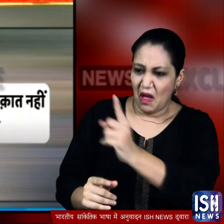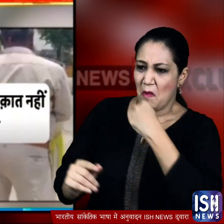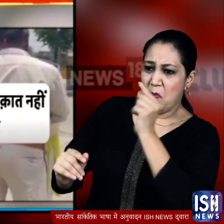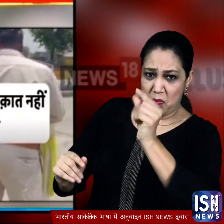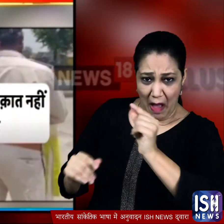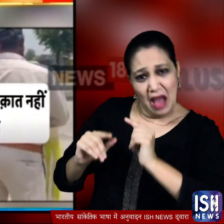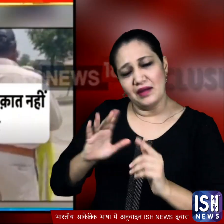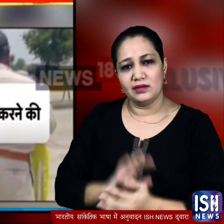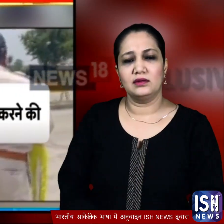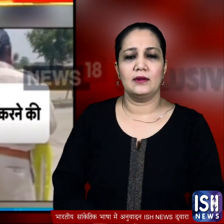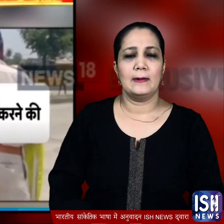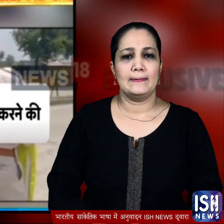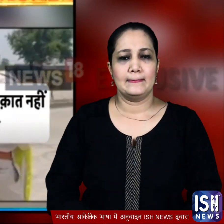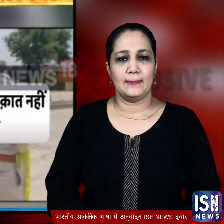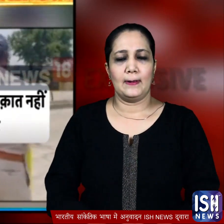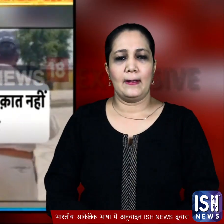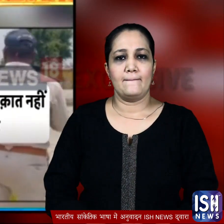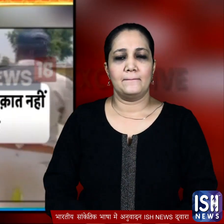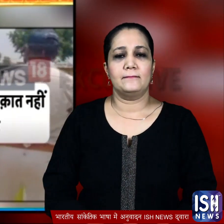गया।